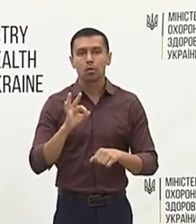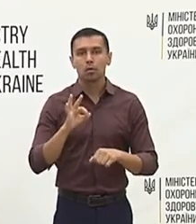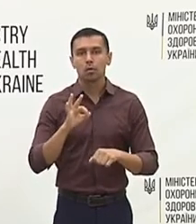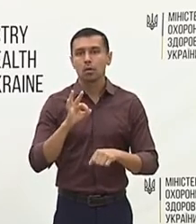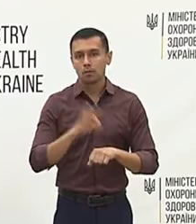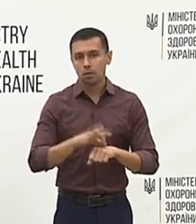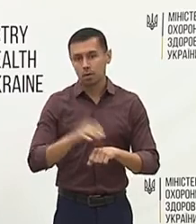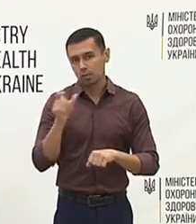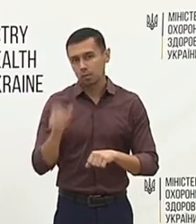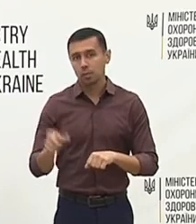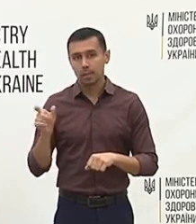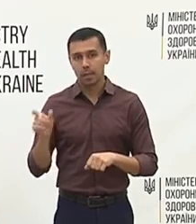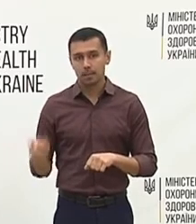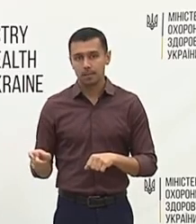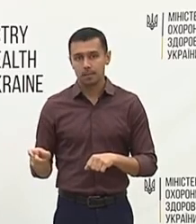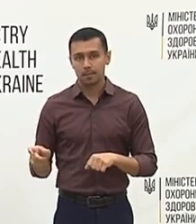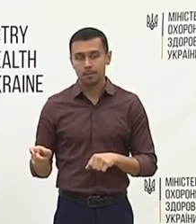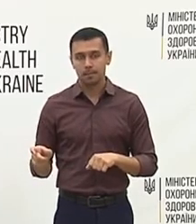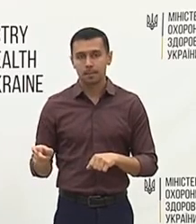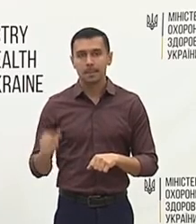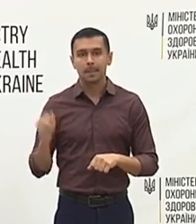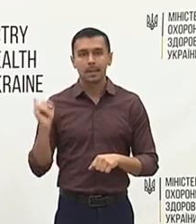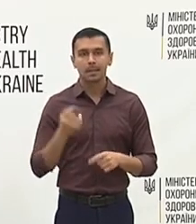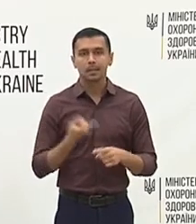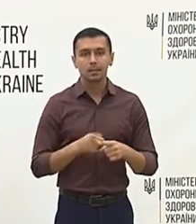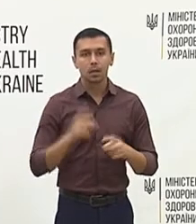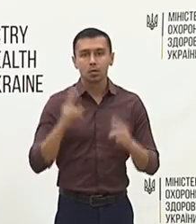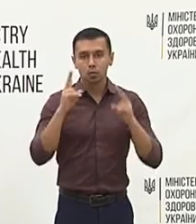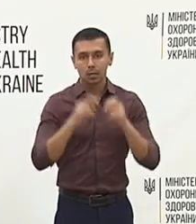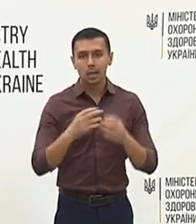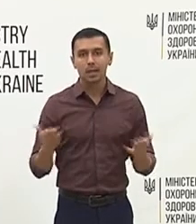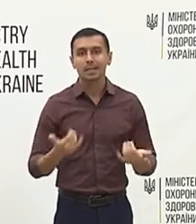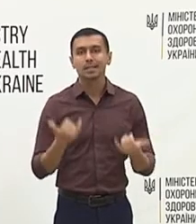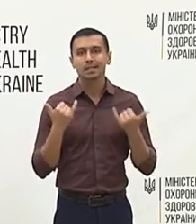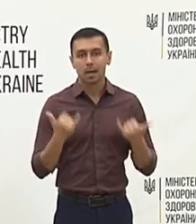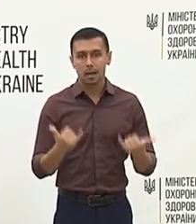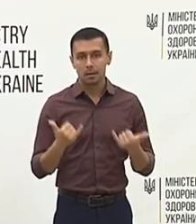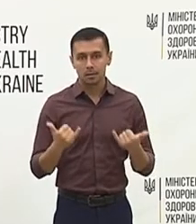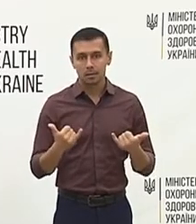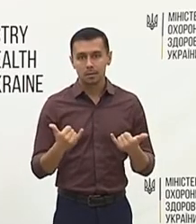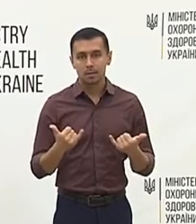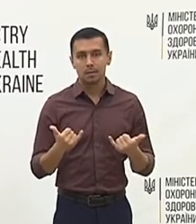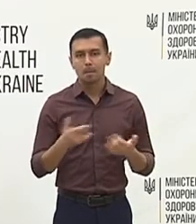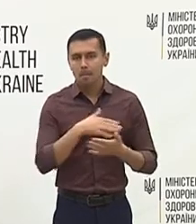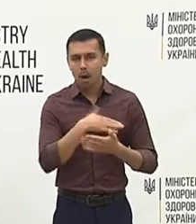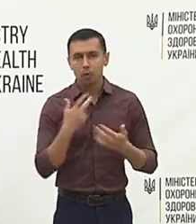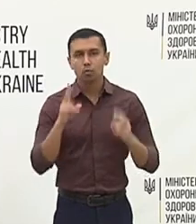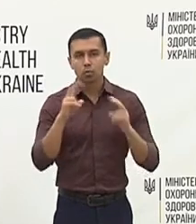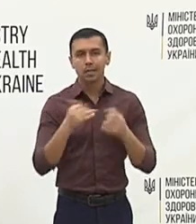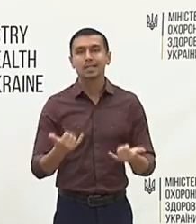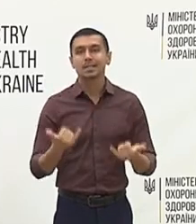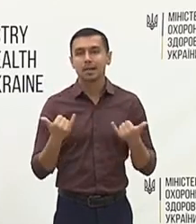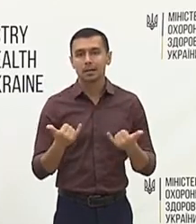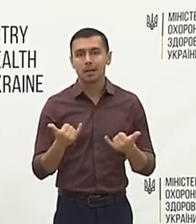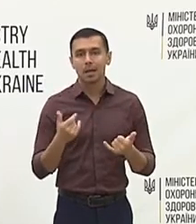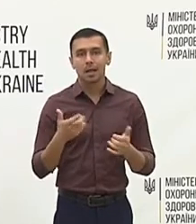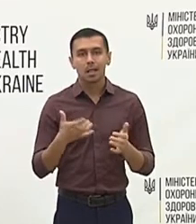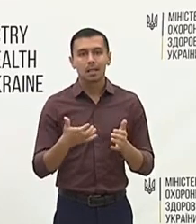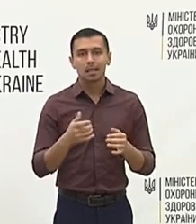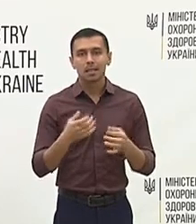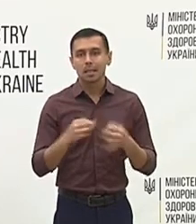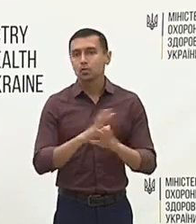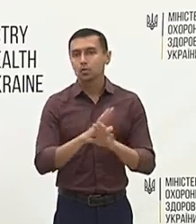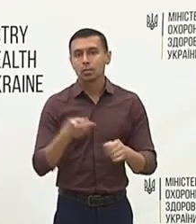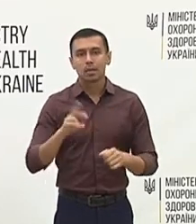онкологічних хворих. І ці дослідження, які зараз ряд досліджень, які зараз недоступні для